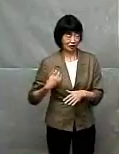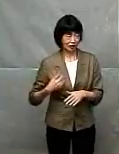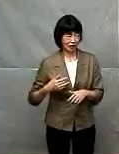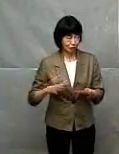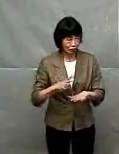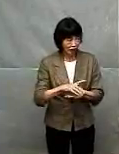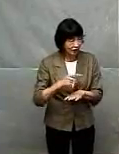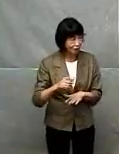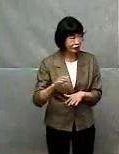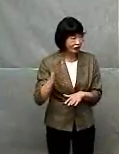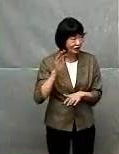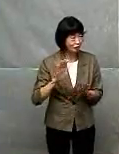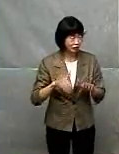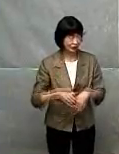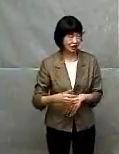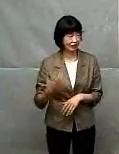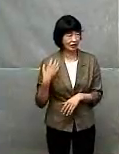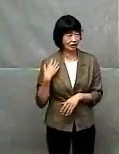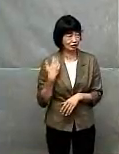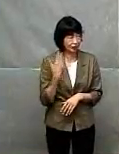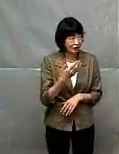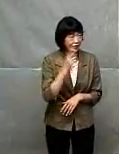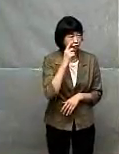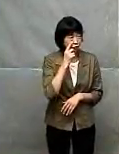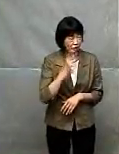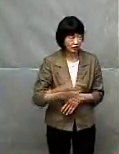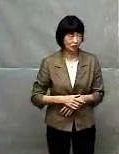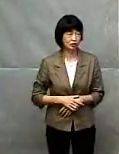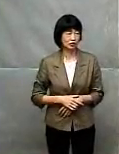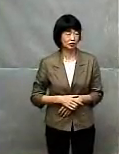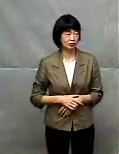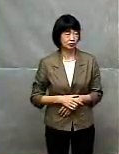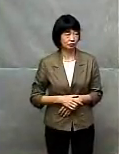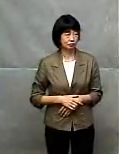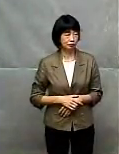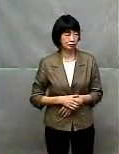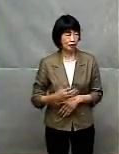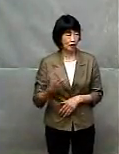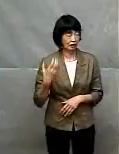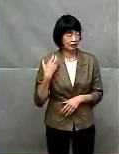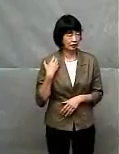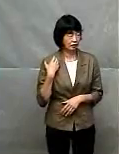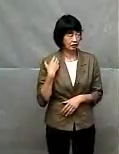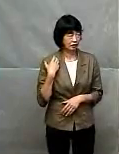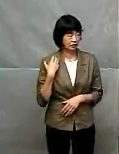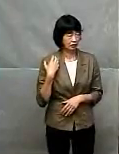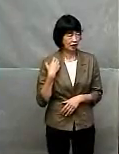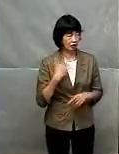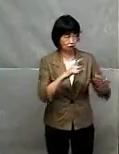ちょっと担当に聞いてみたいと思います。はい、どうぞ。